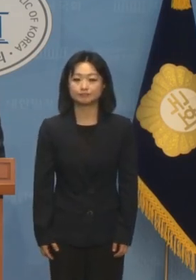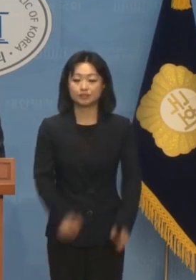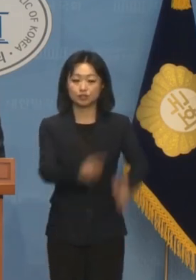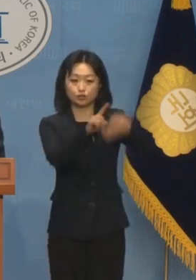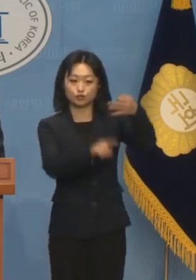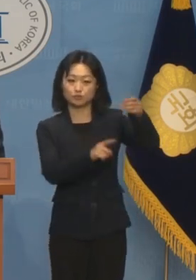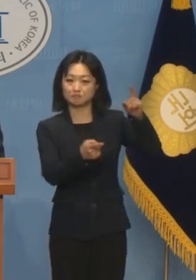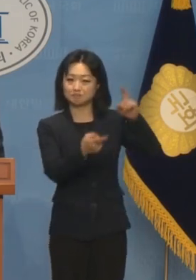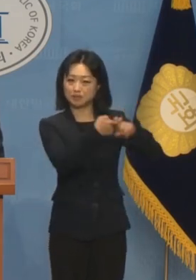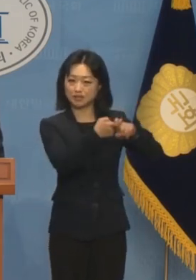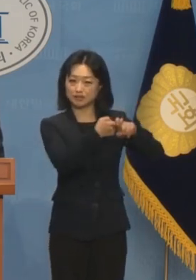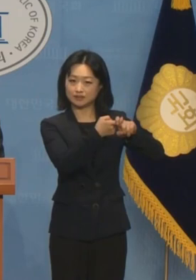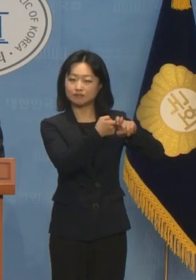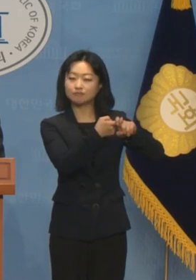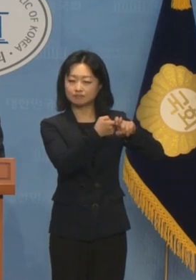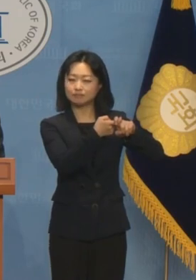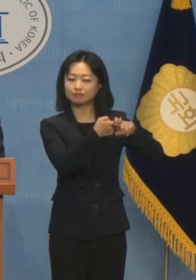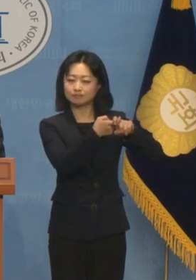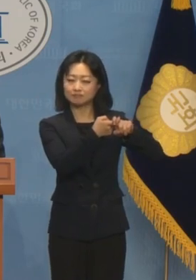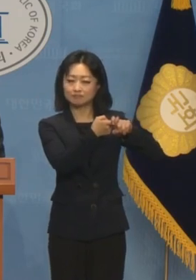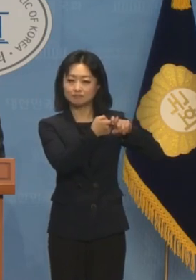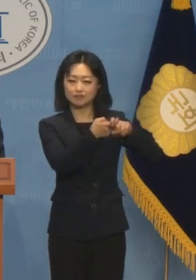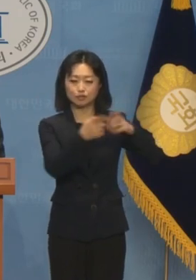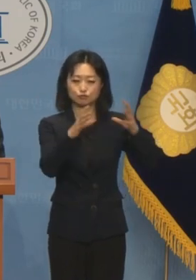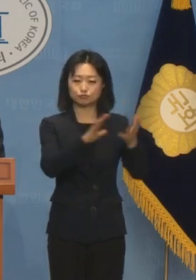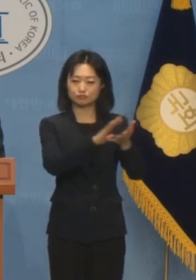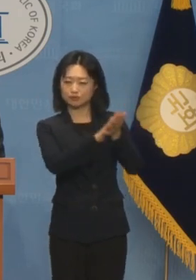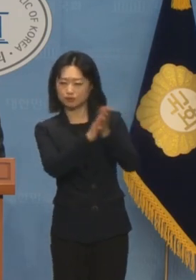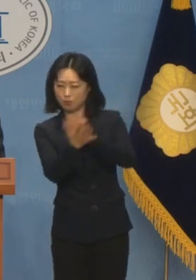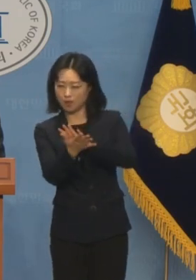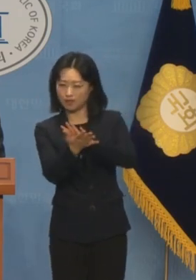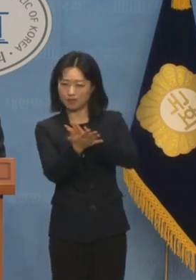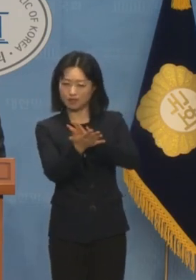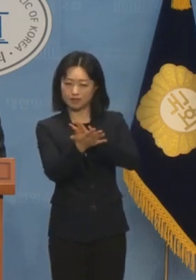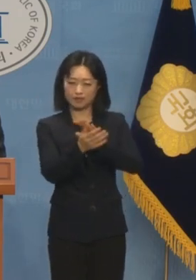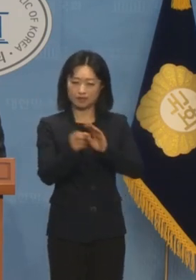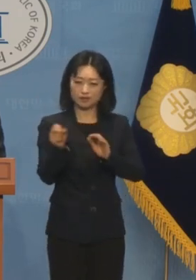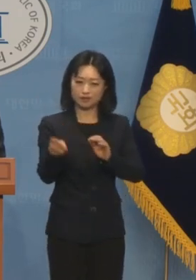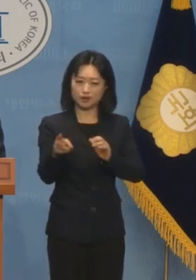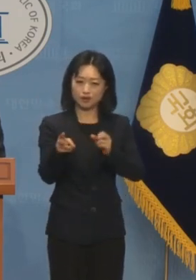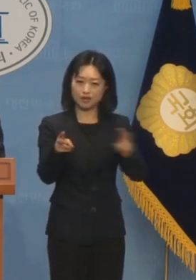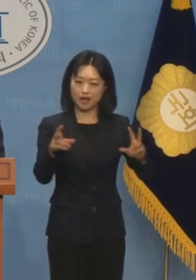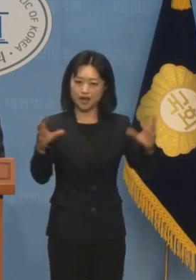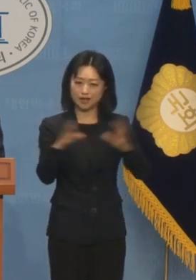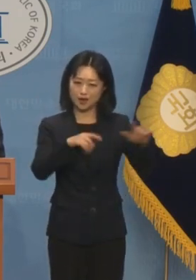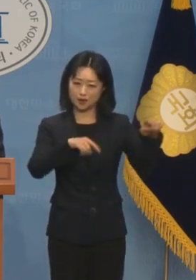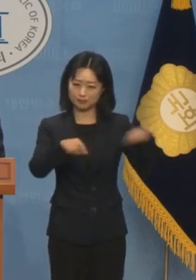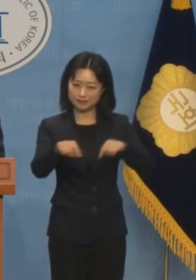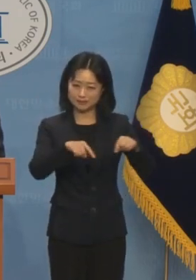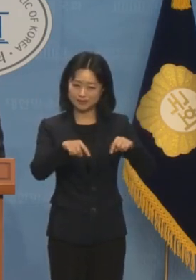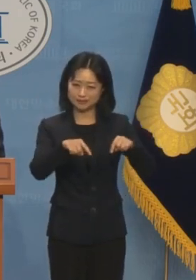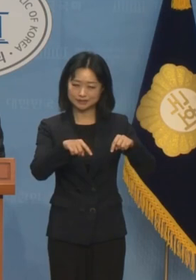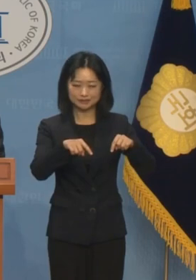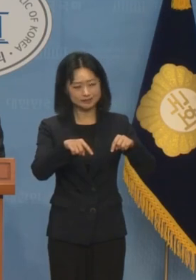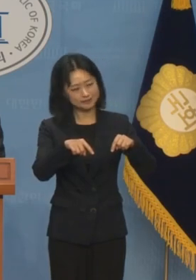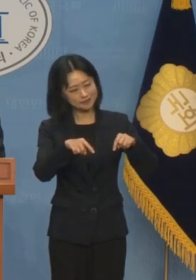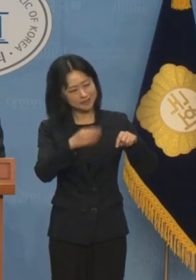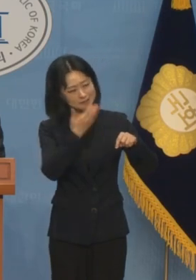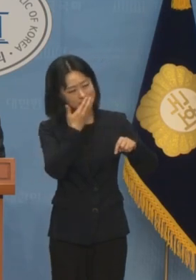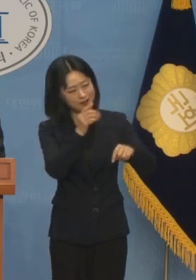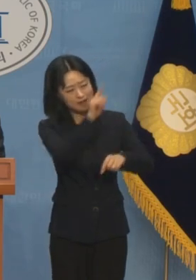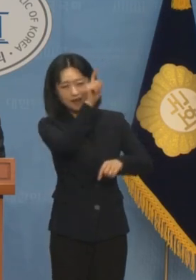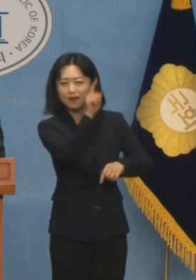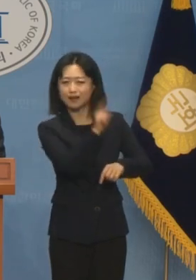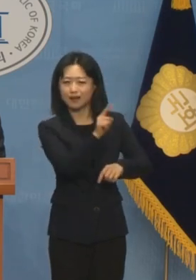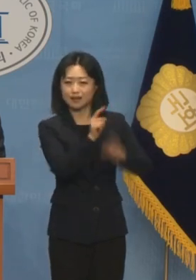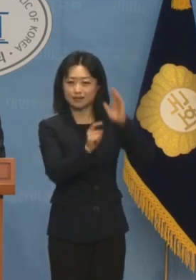친윤 핵심 인사로 국정 전환과 여야 협치를 이루겠다는 말입니까?